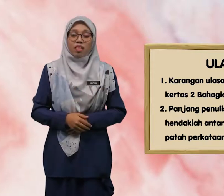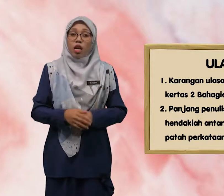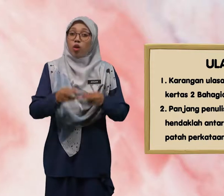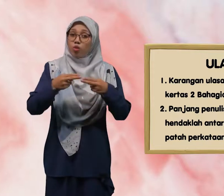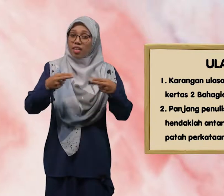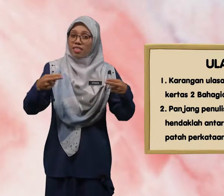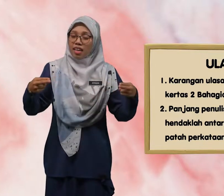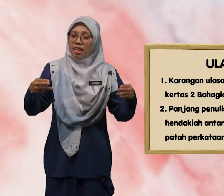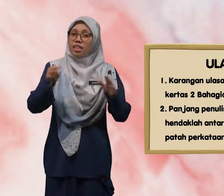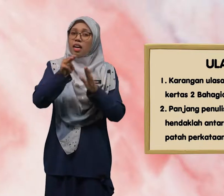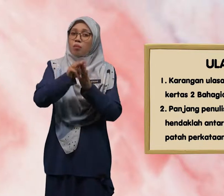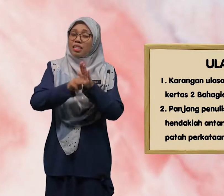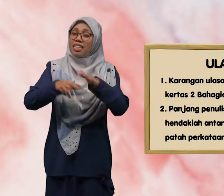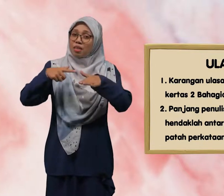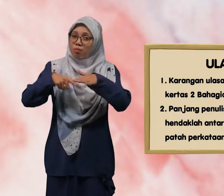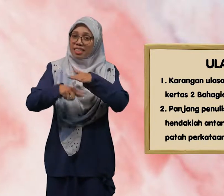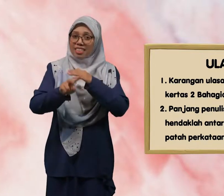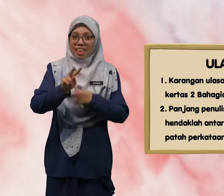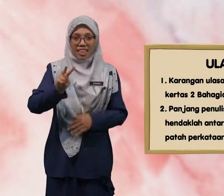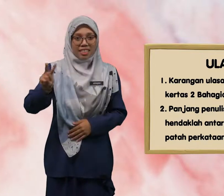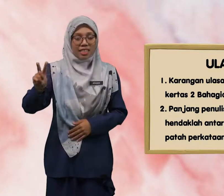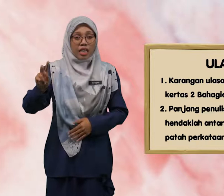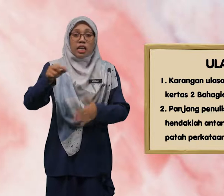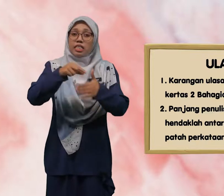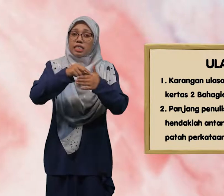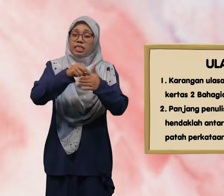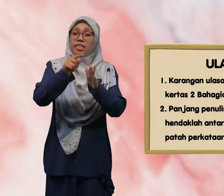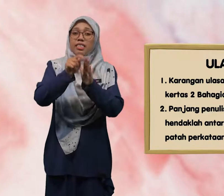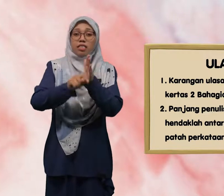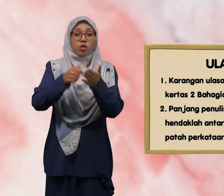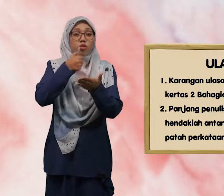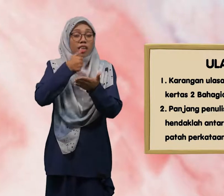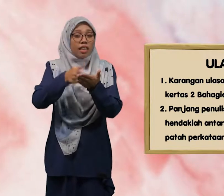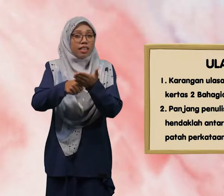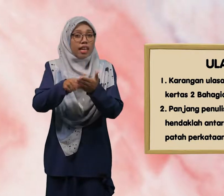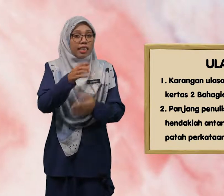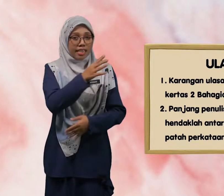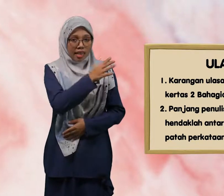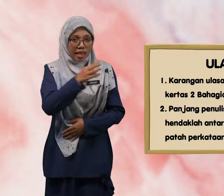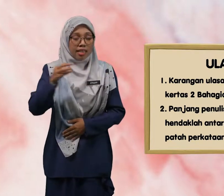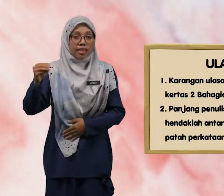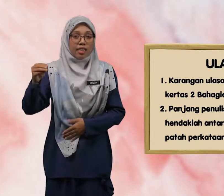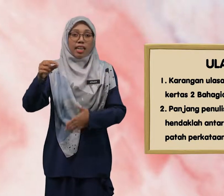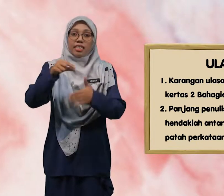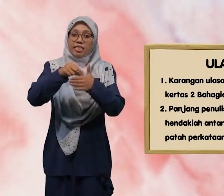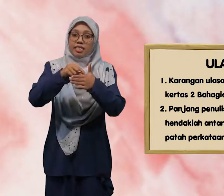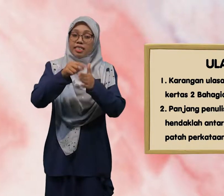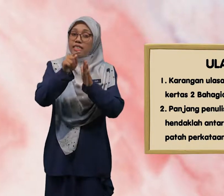pula sign melibatkan isi tersurat dan isi